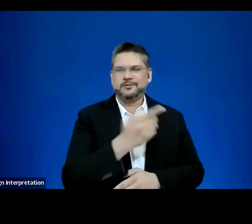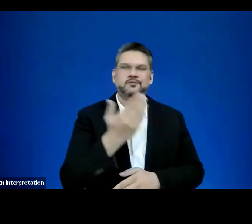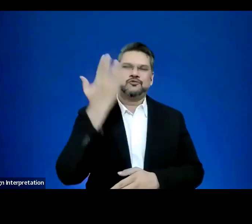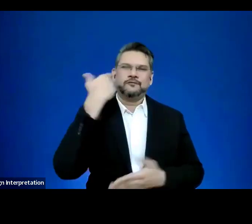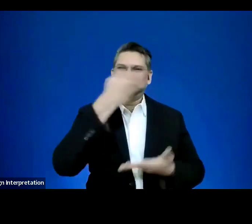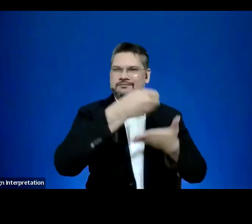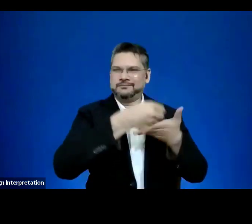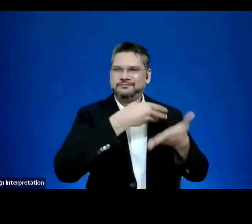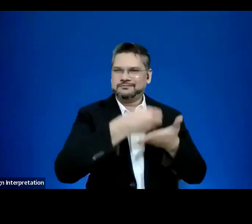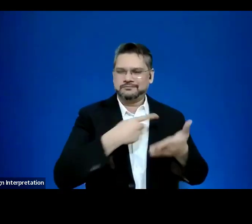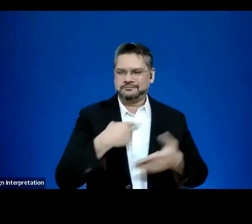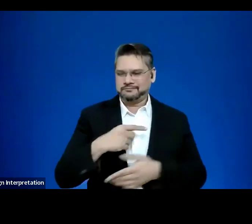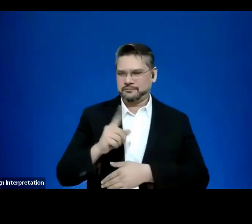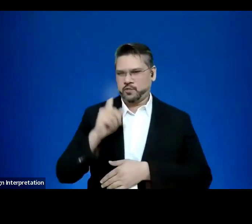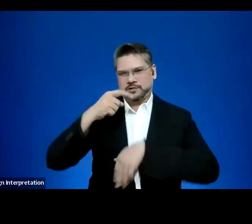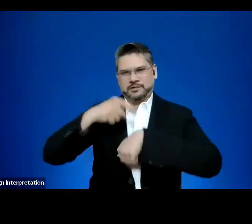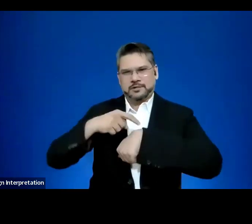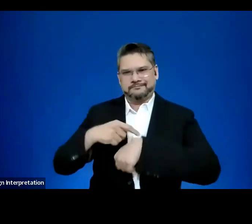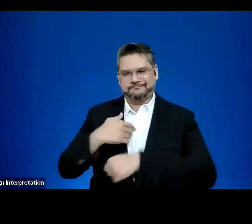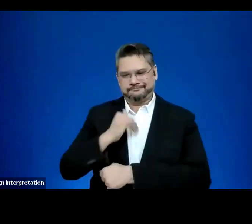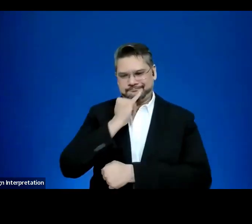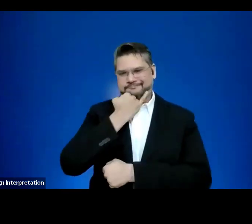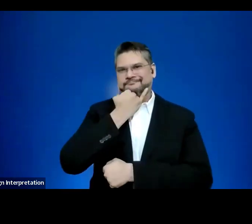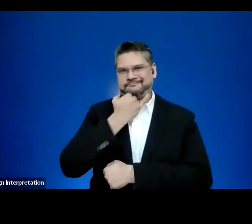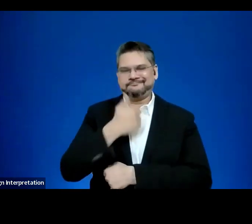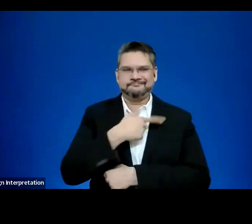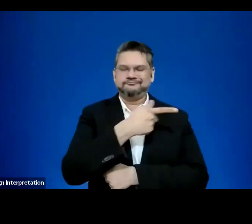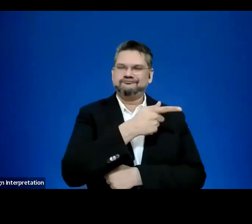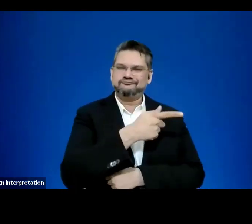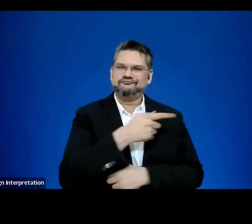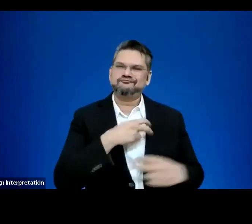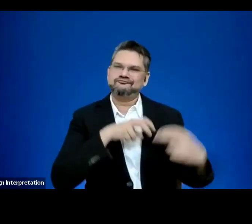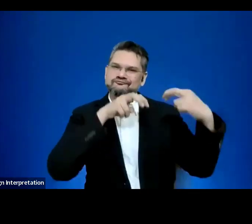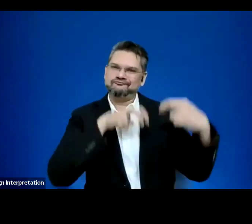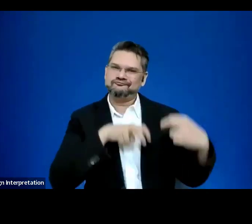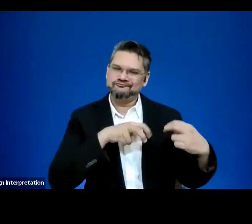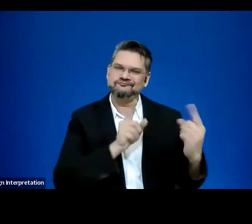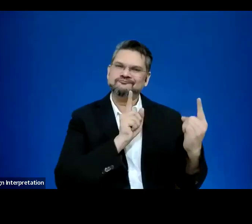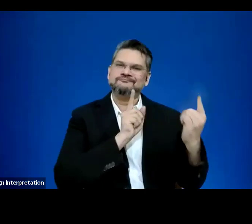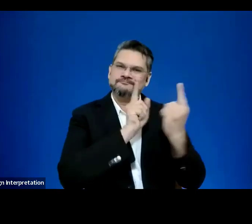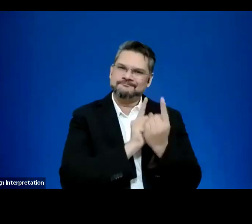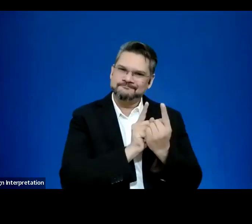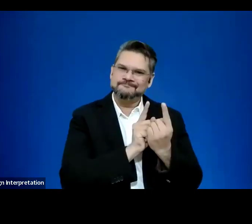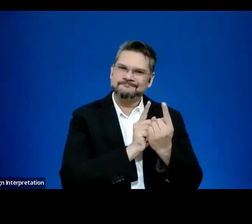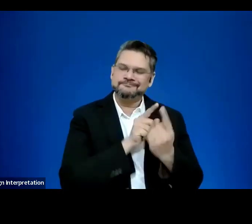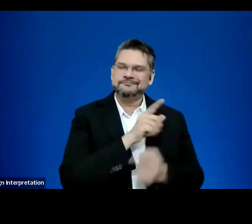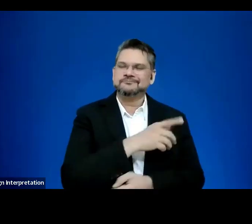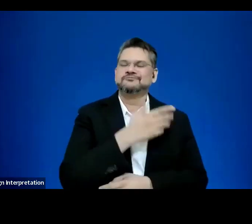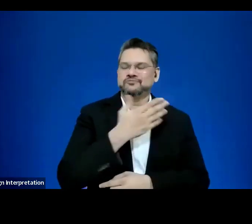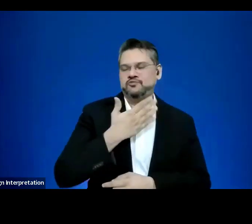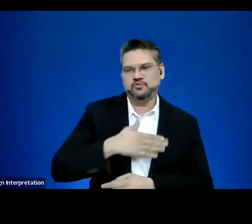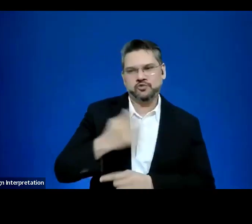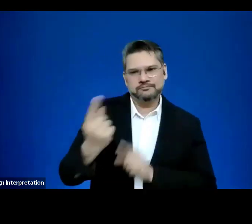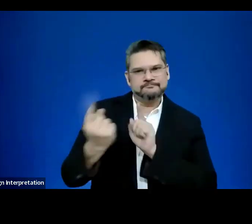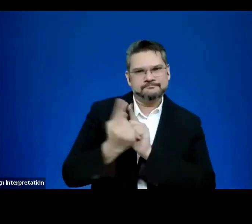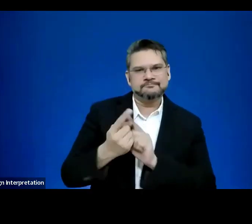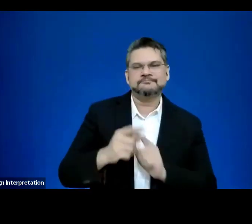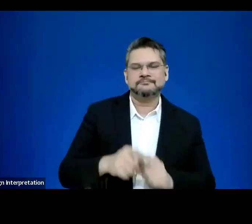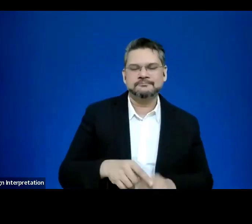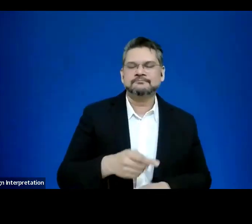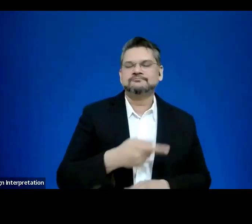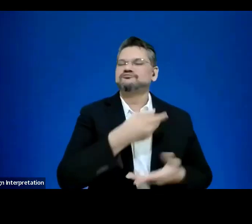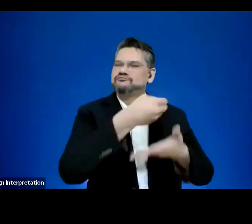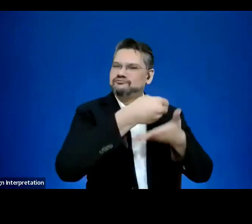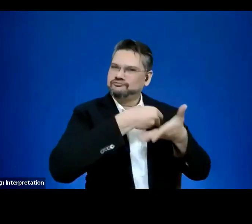身为一个非常有远见的领导者，有一次当我犯了很多错误的时候，